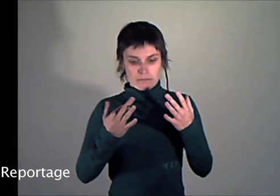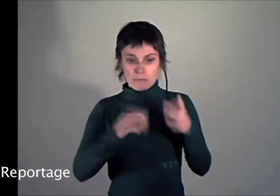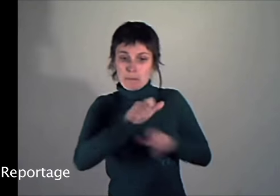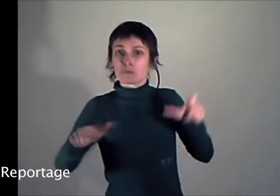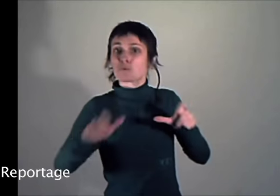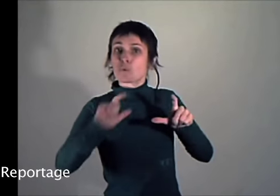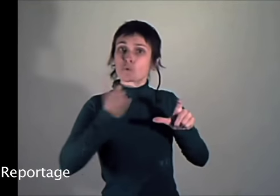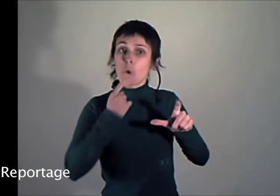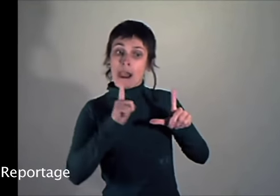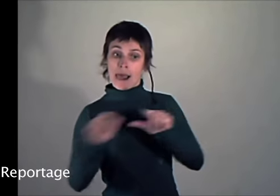signes?